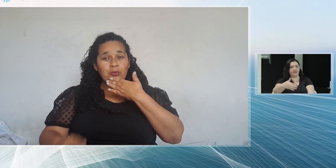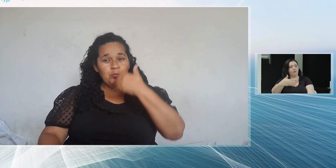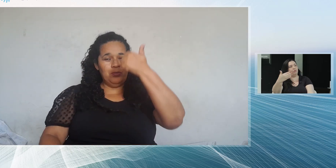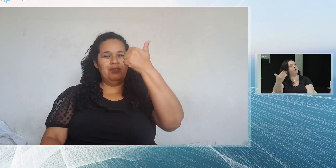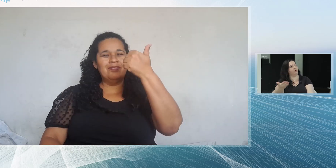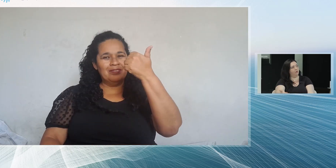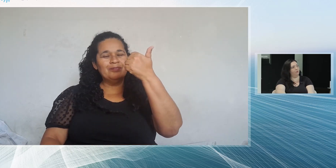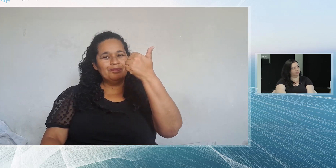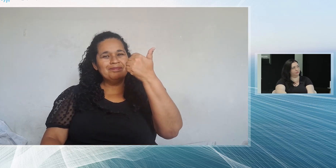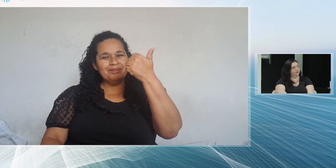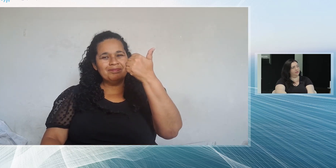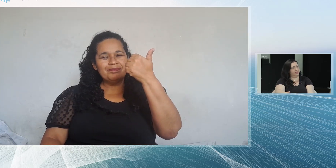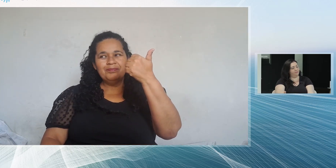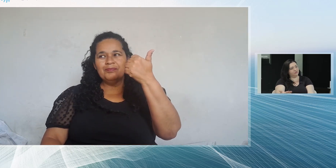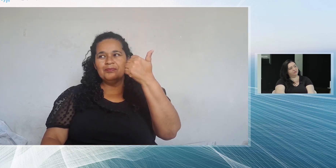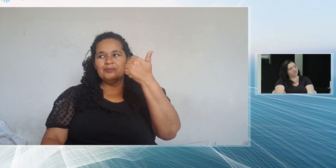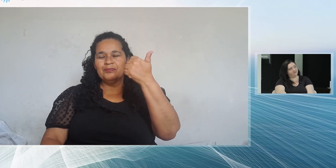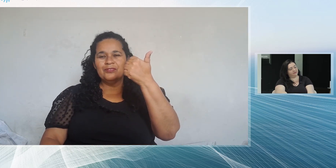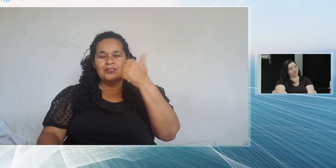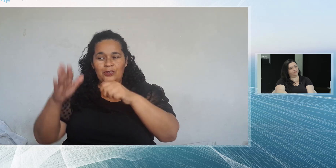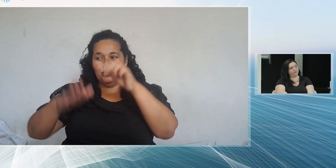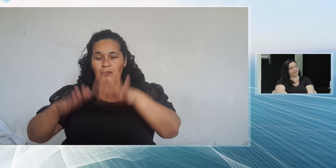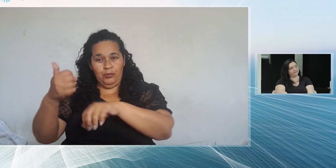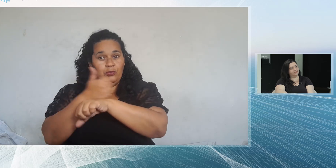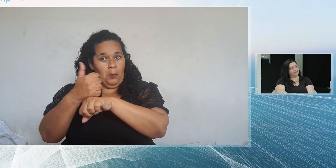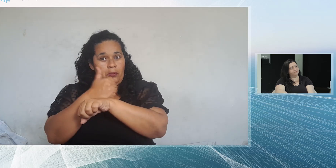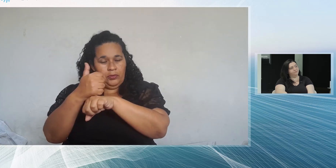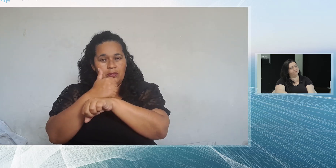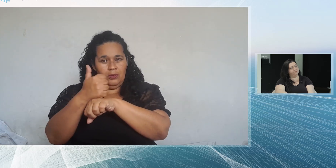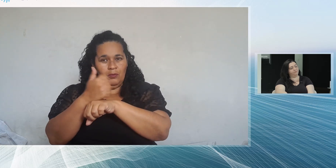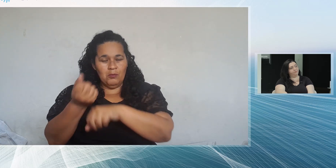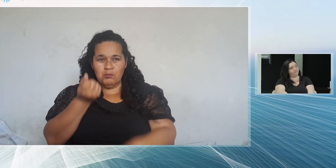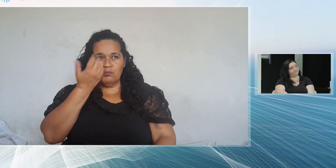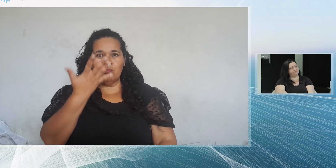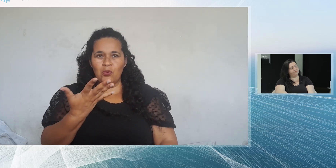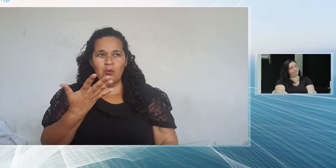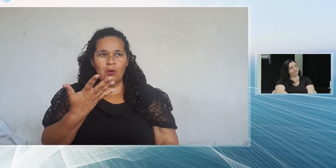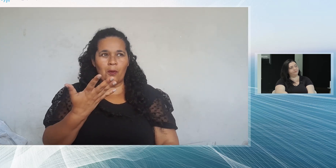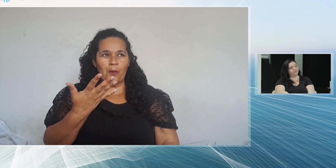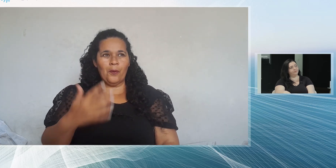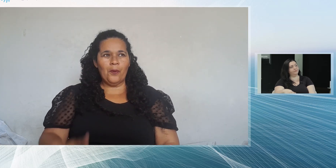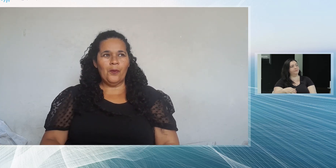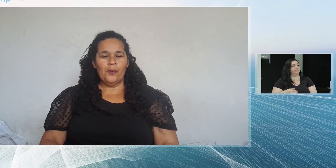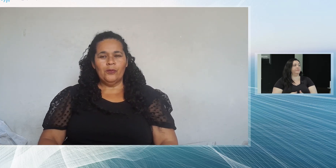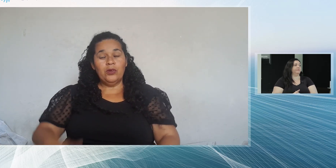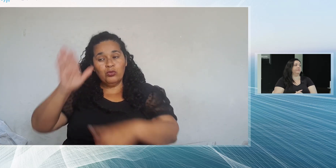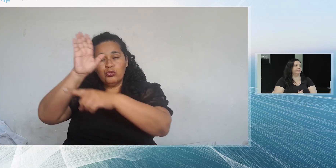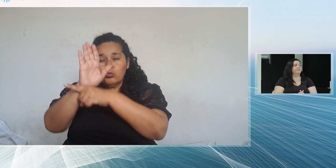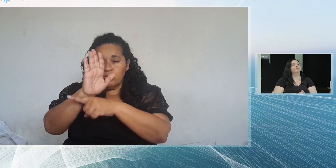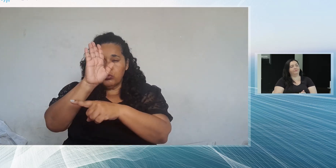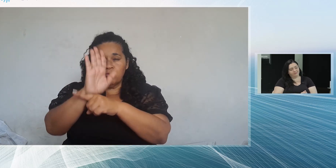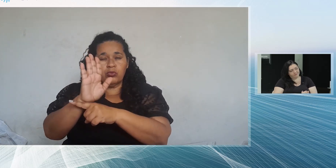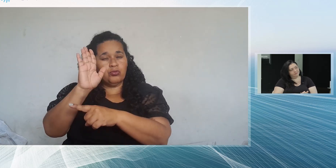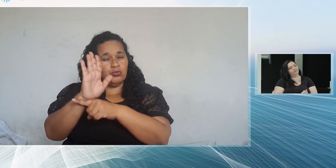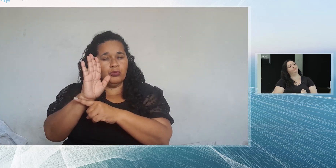TEA, TDAH, como qualquer um outro, né? Para ajudar de fato as dificuldades. Nossa, é muito bom porque enfatiza o que você tem de bom